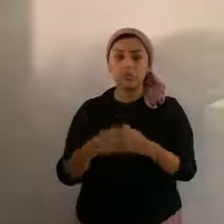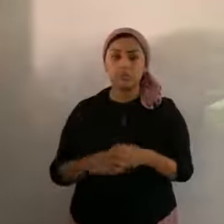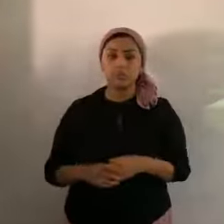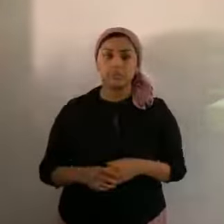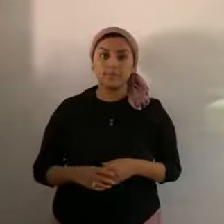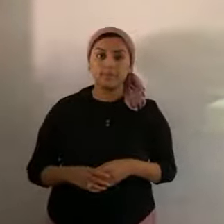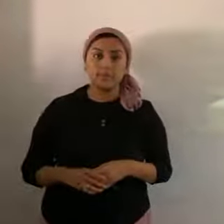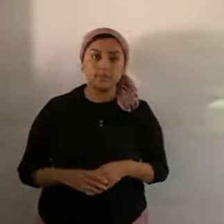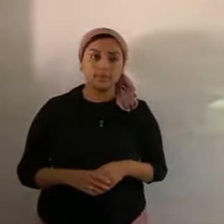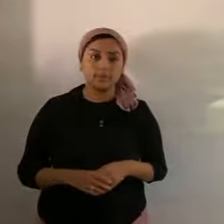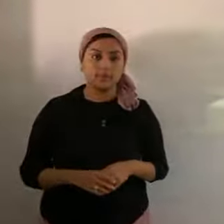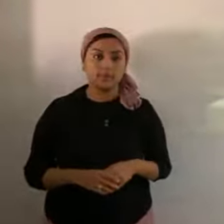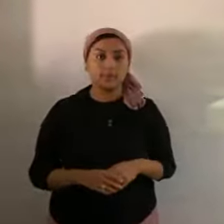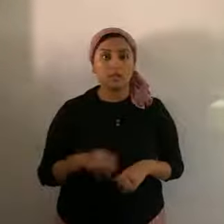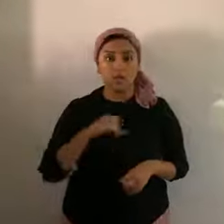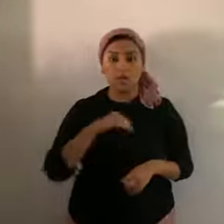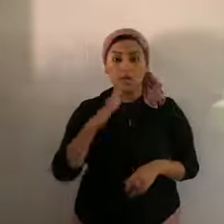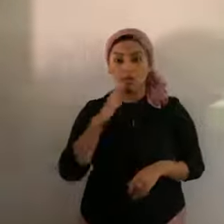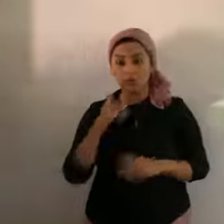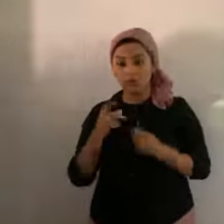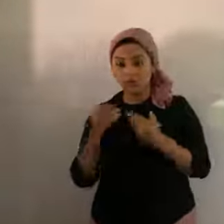A ver, ¿por qué está diciendo aquí yo lo haré?